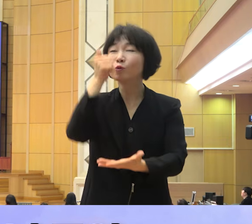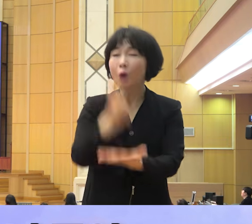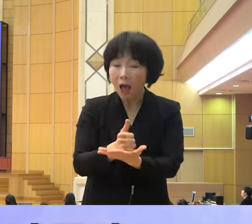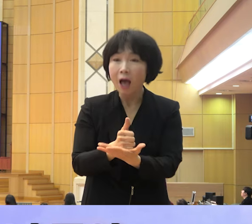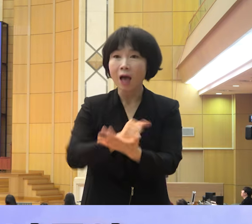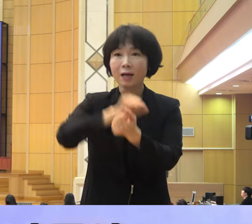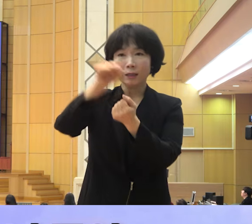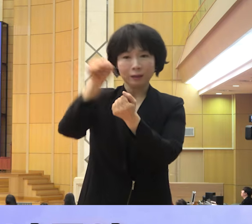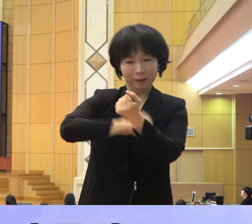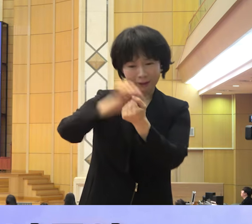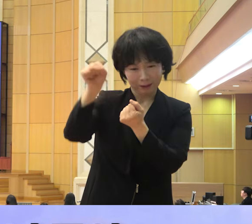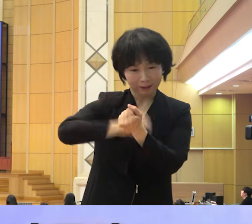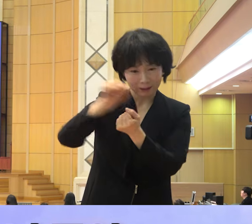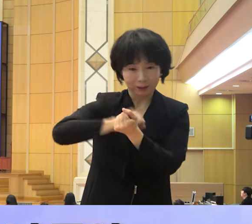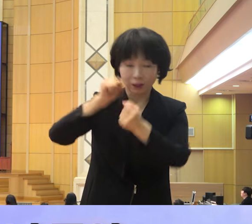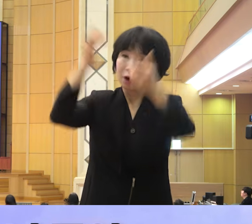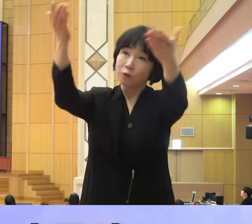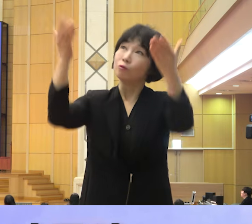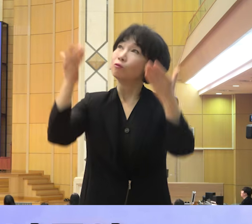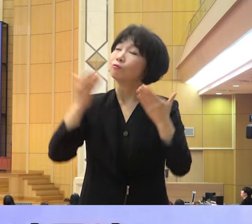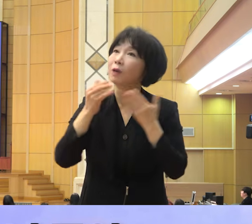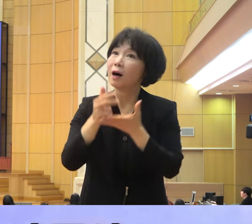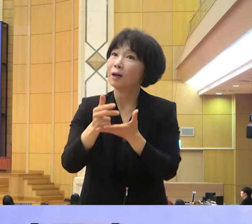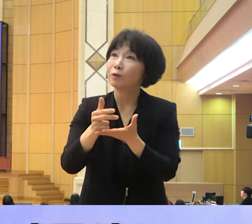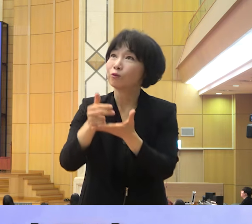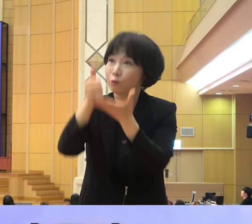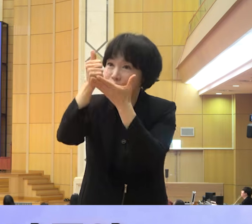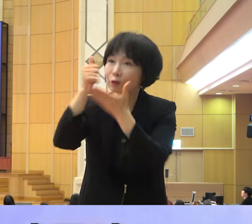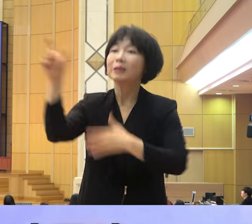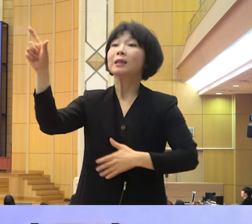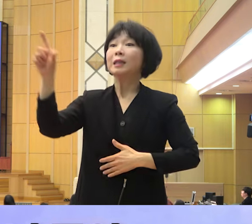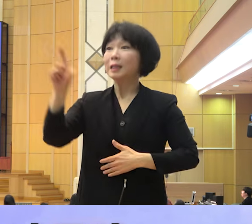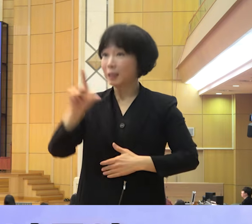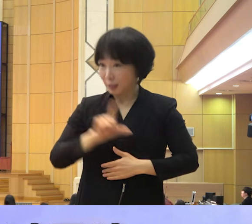내 죄를 씻으신 주 이름